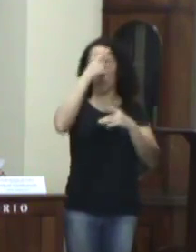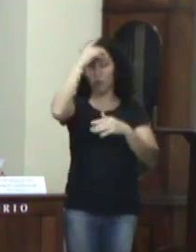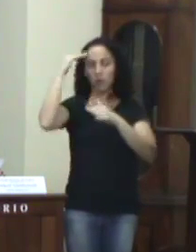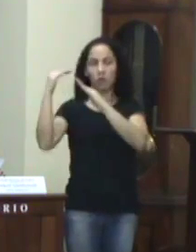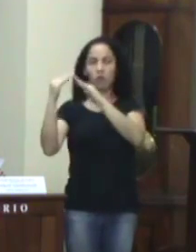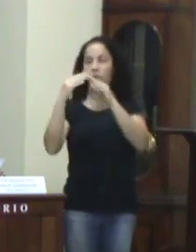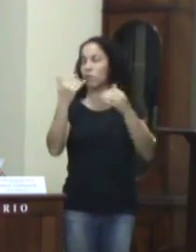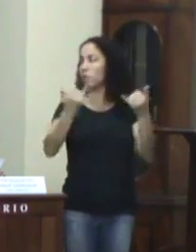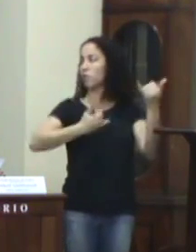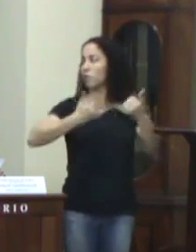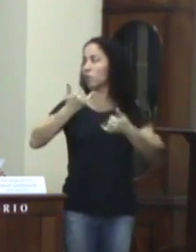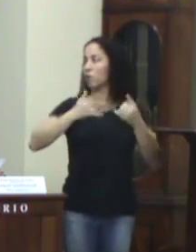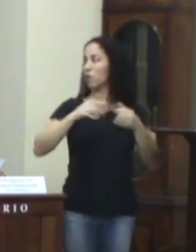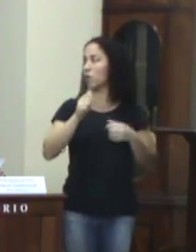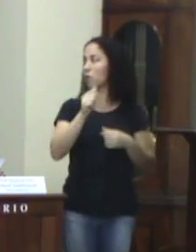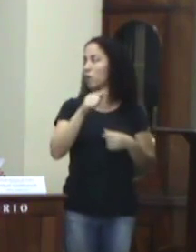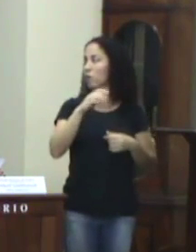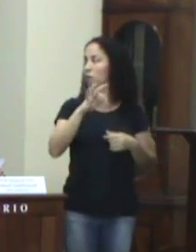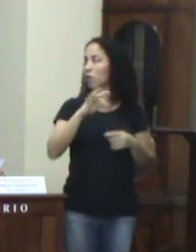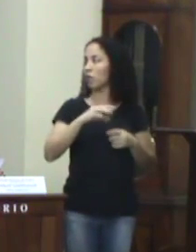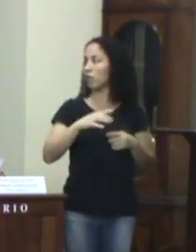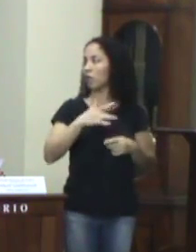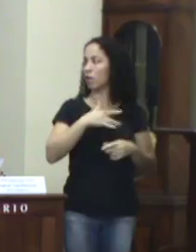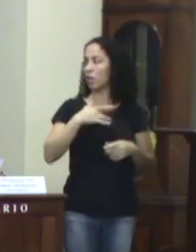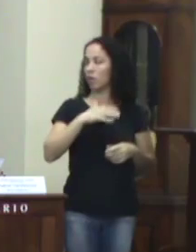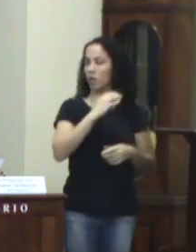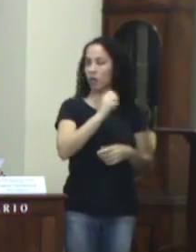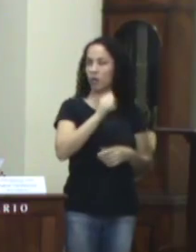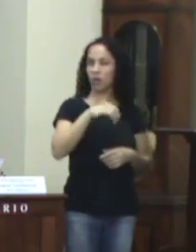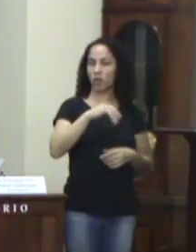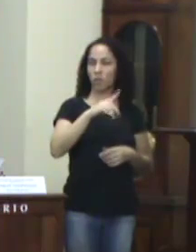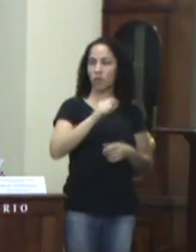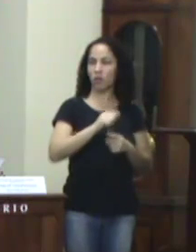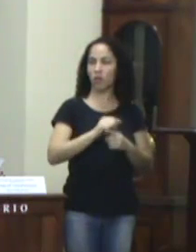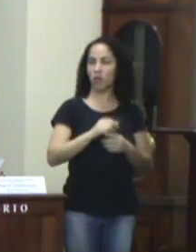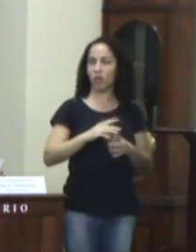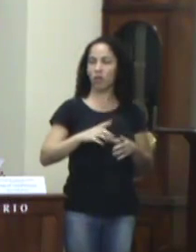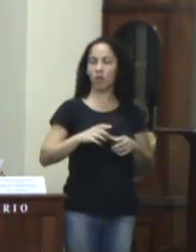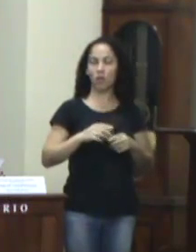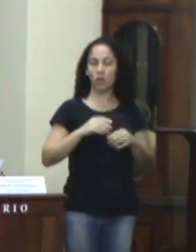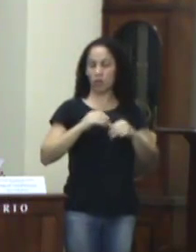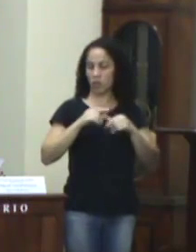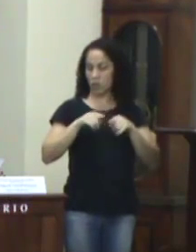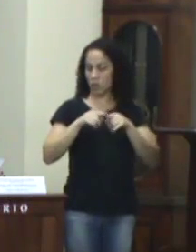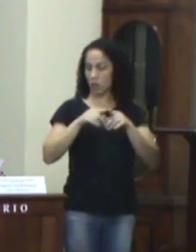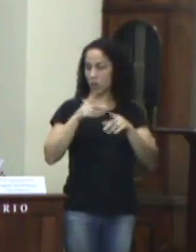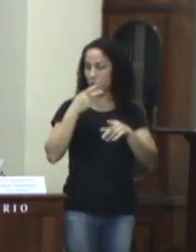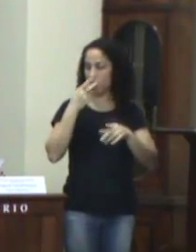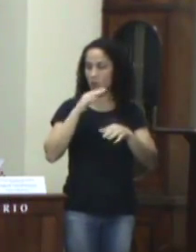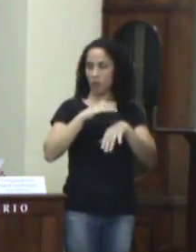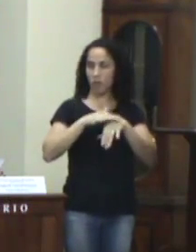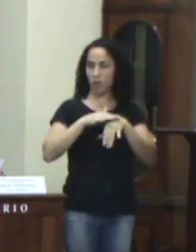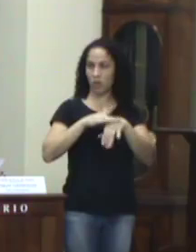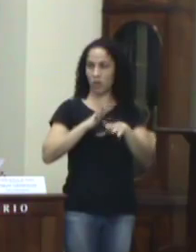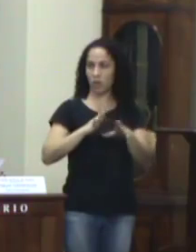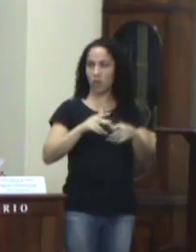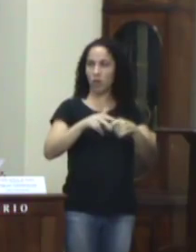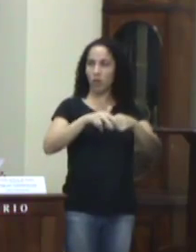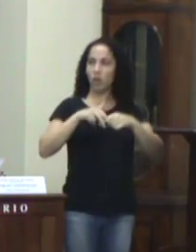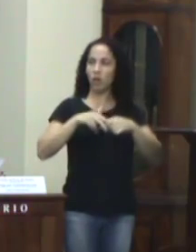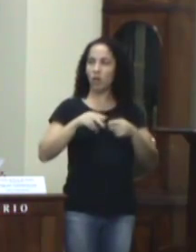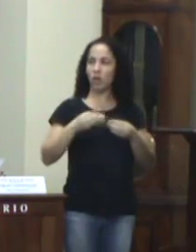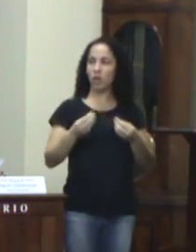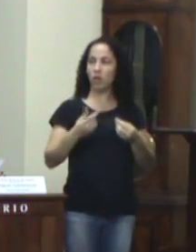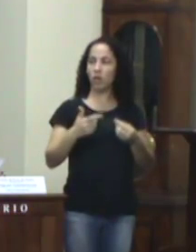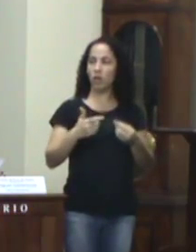bairro, fui informado que a agente de saúde Camila, responsável pela cobertura da área acima citada, se encontra enferma, motivo pelo